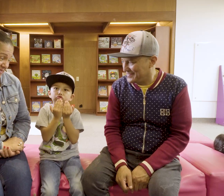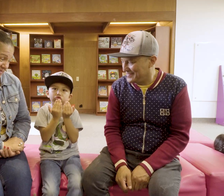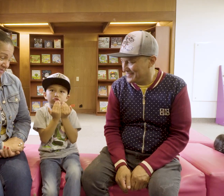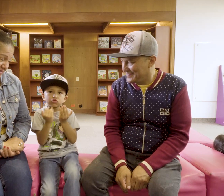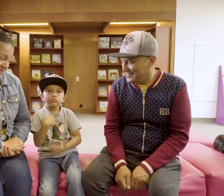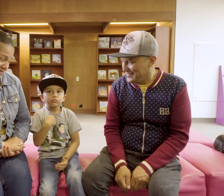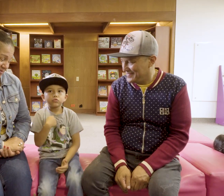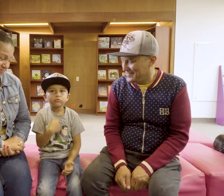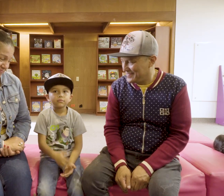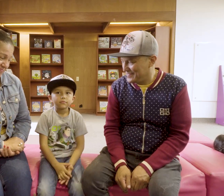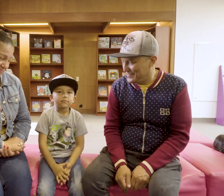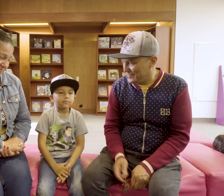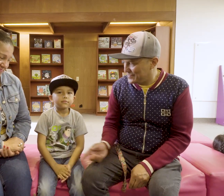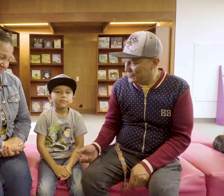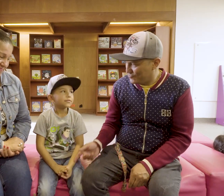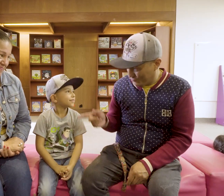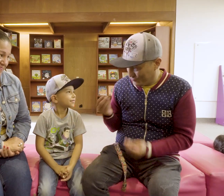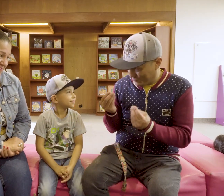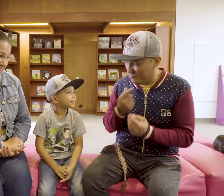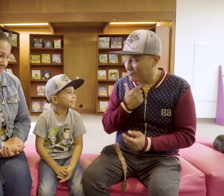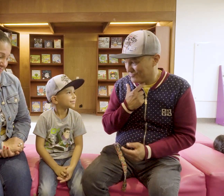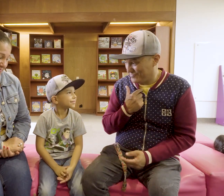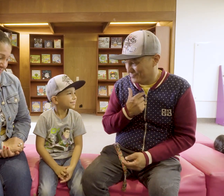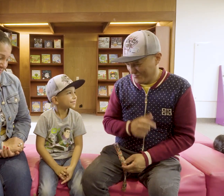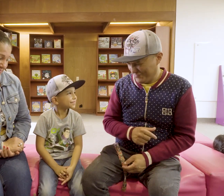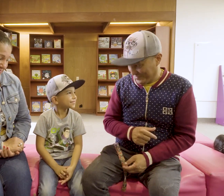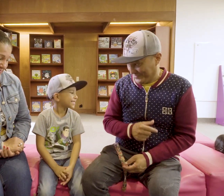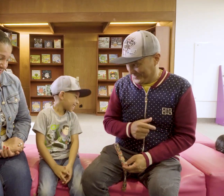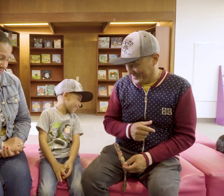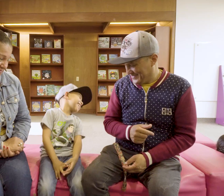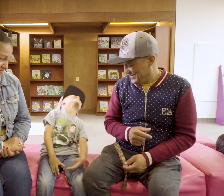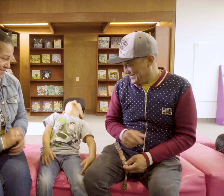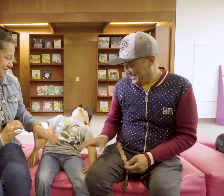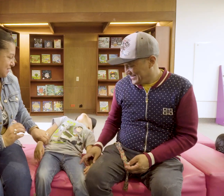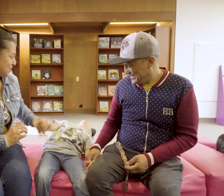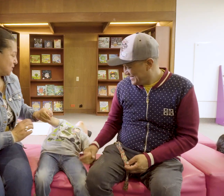Sí, yo he visto los cuentos. Sí. Dice, ¿y te gusta mucho? Sí.